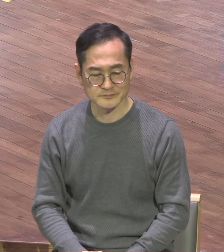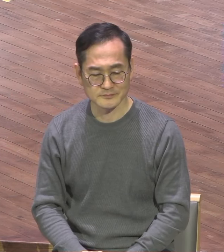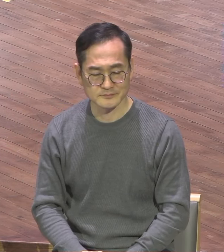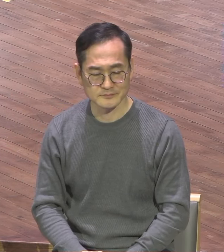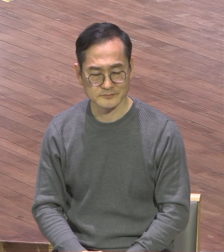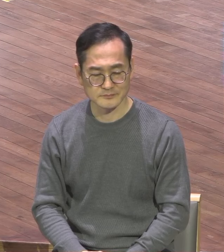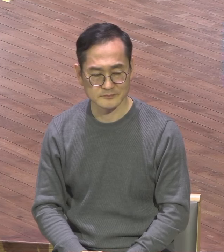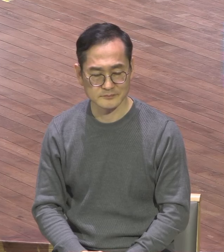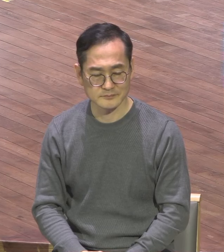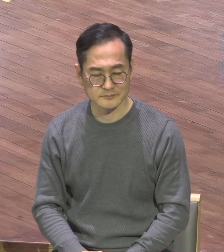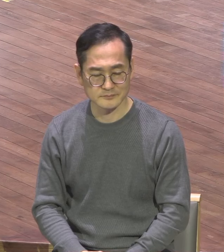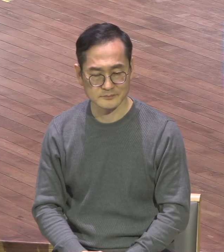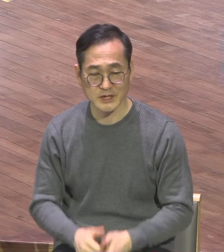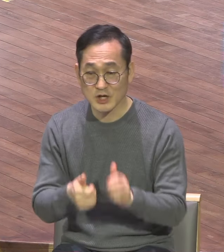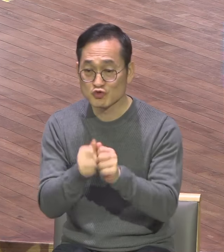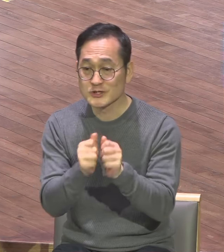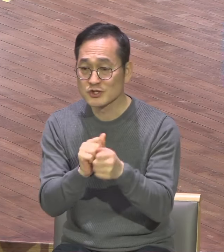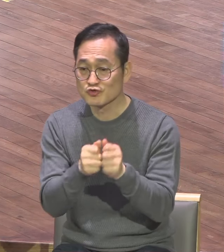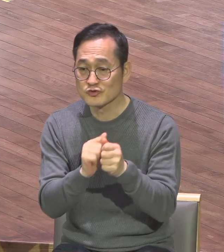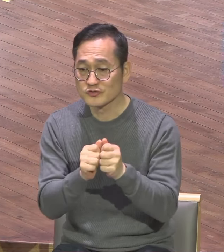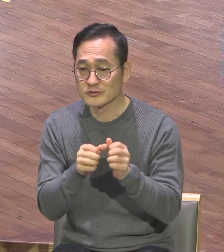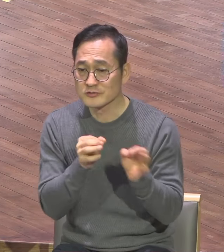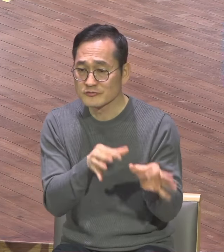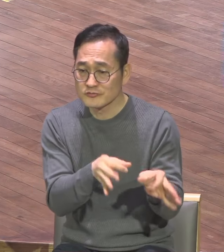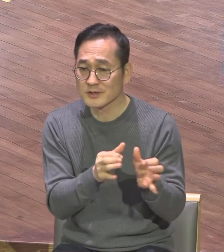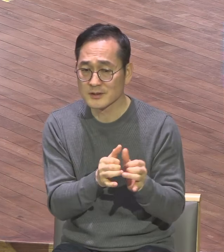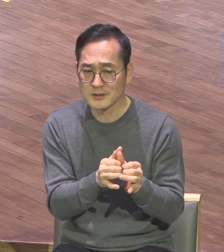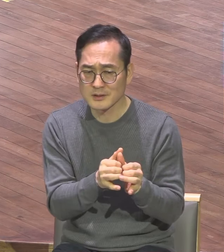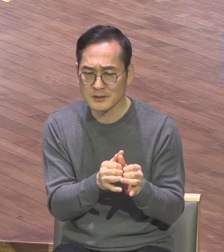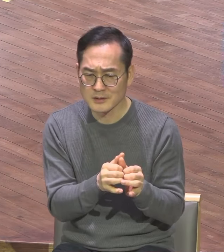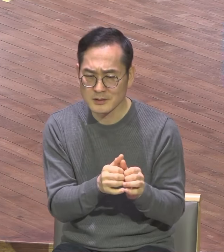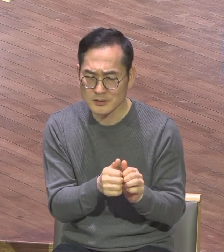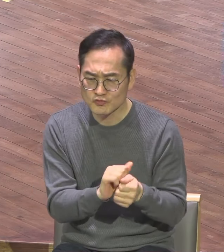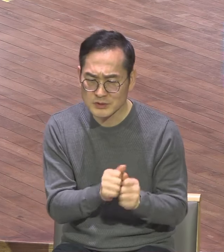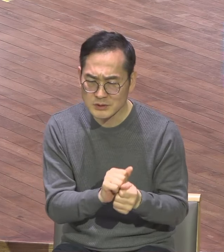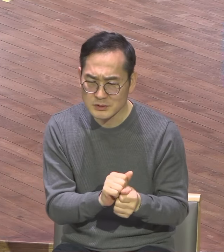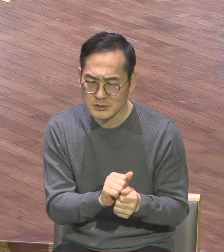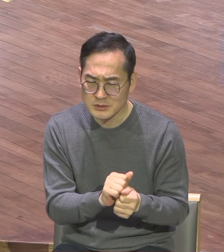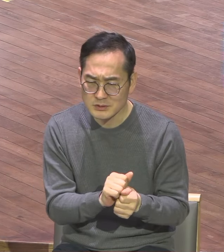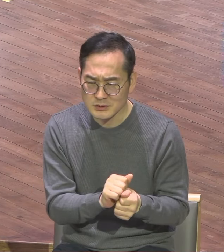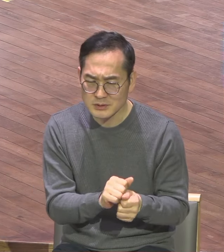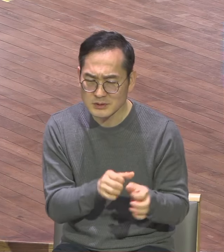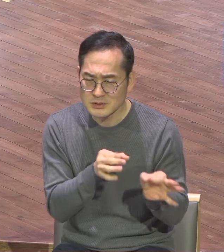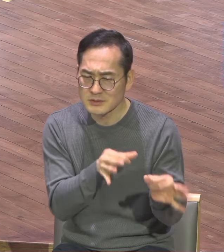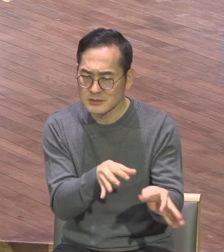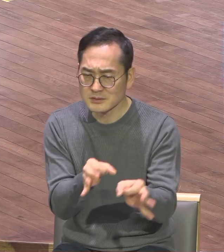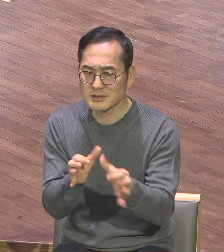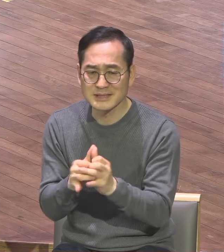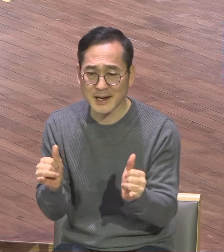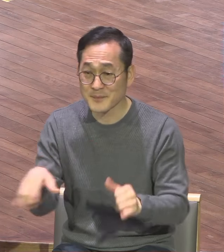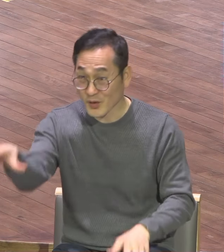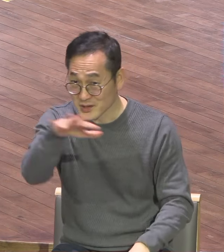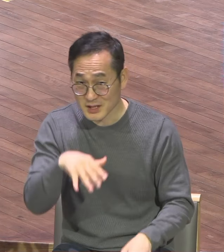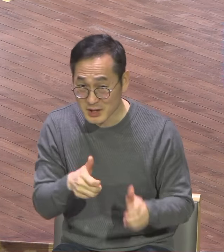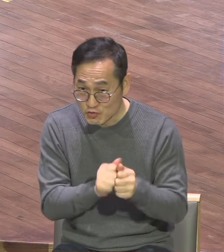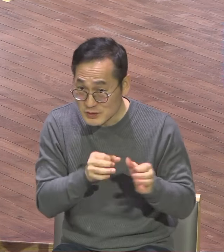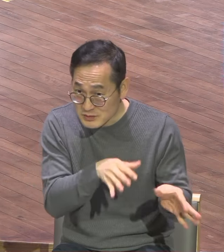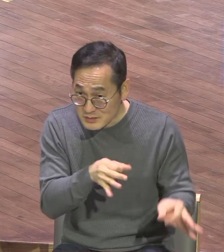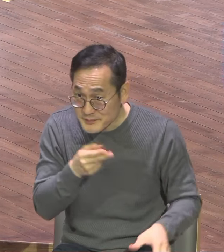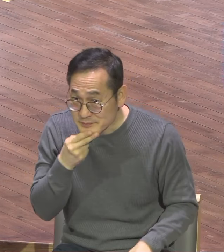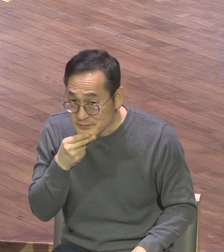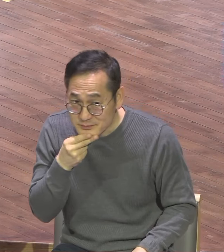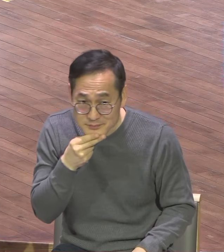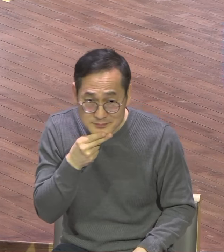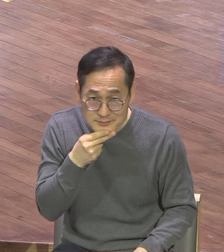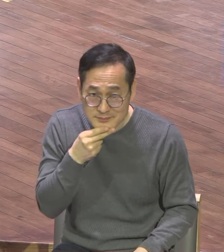그래요. 주식을 많이 하자. 우리 강서구에 사는 분들, 뭐 우리 예원교 성도들은 주식할 돈도 없을 거예요. 그런데